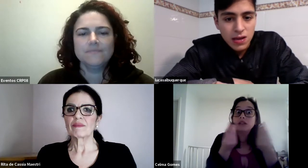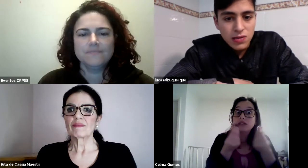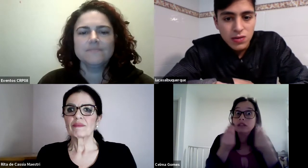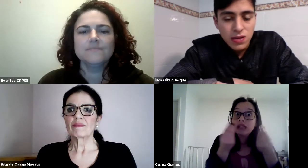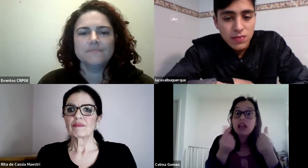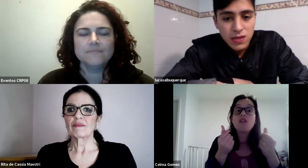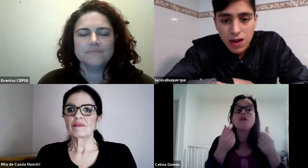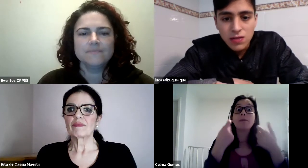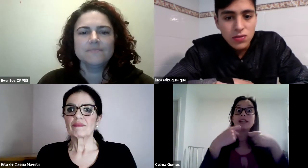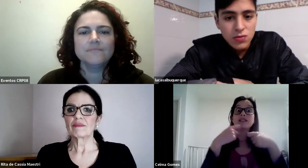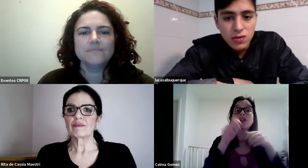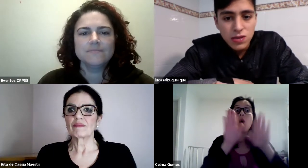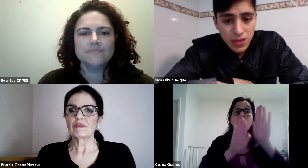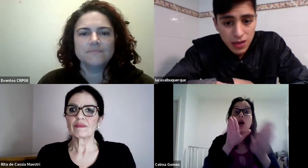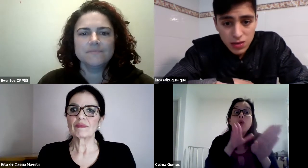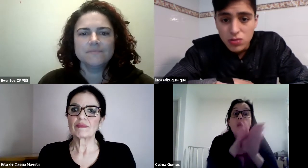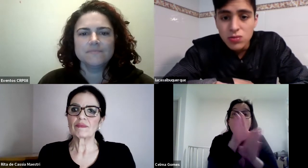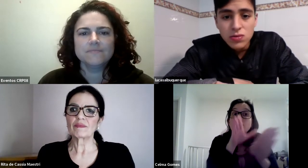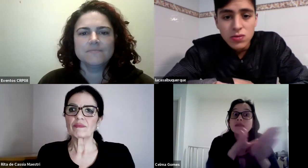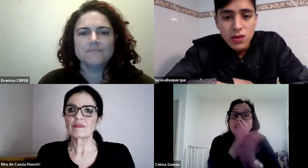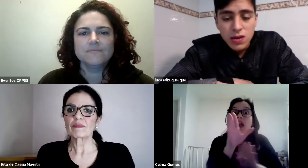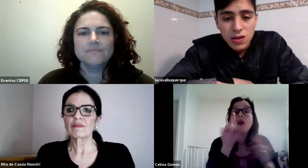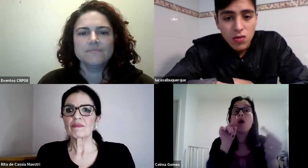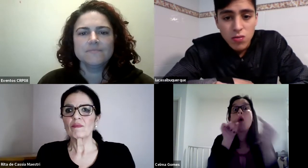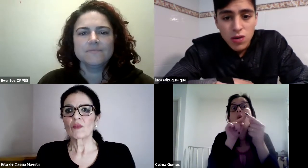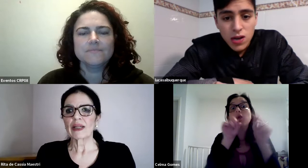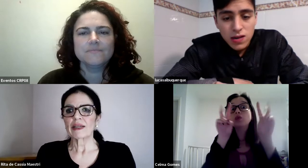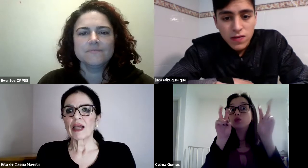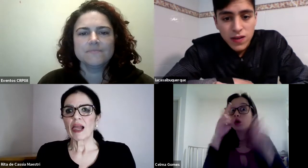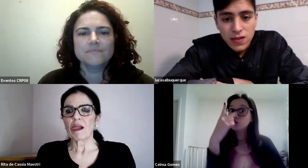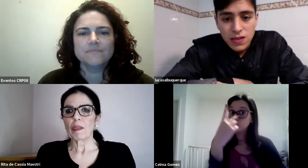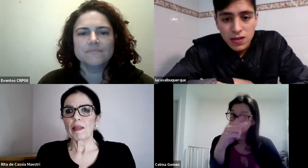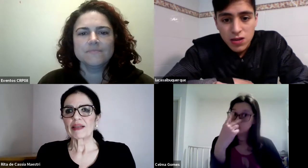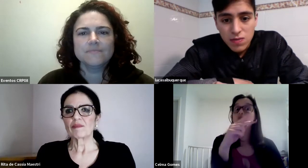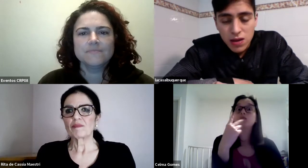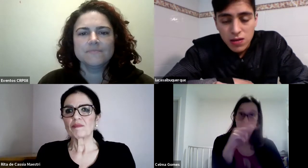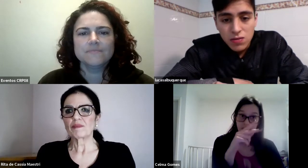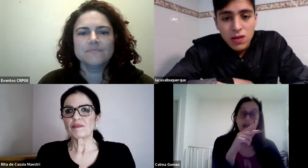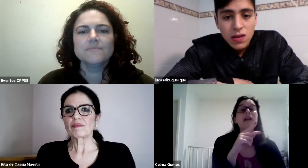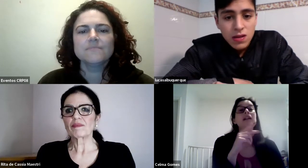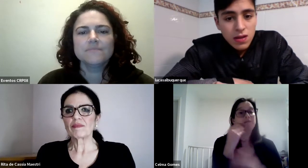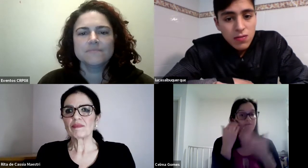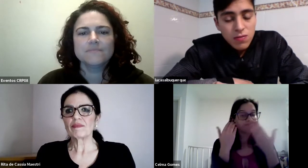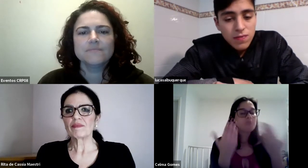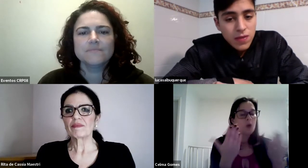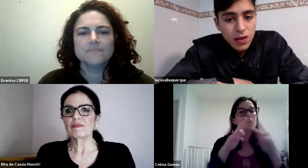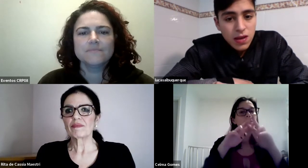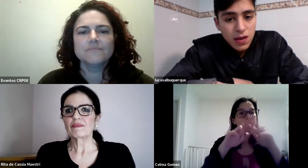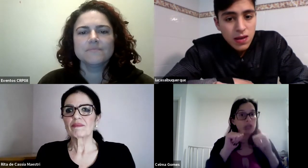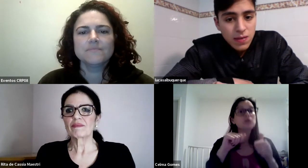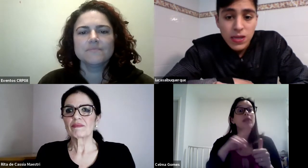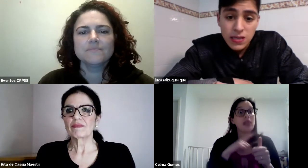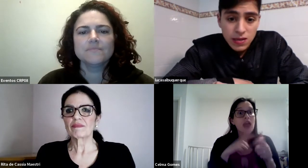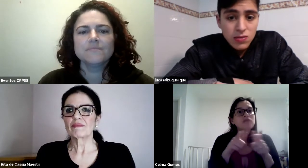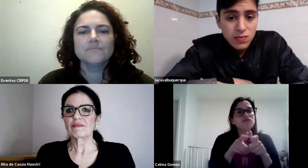Há questões abstratas dos surdos, a psique do surdo, como fazer esse atendimento. Então,